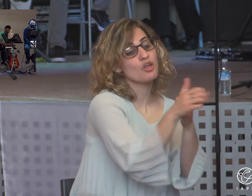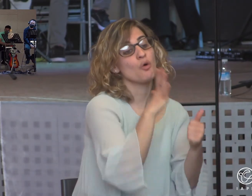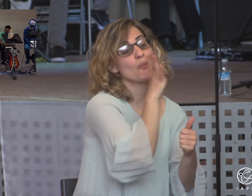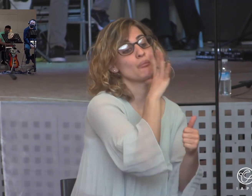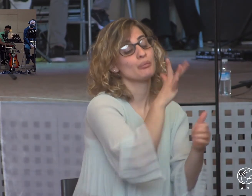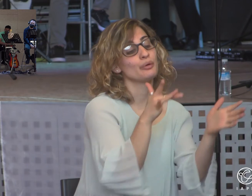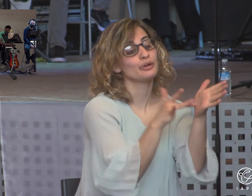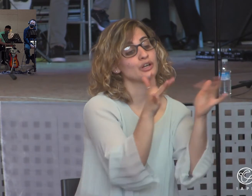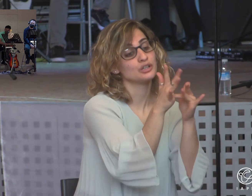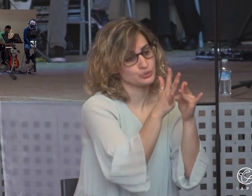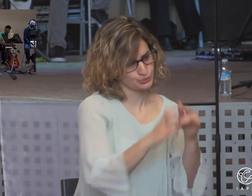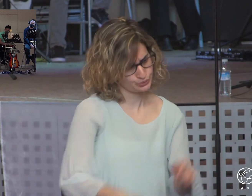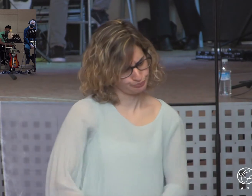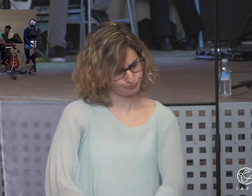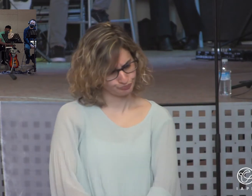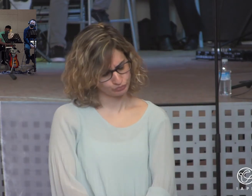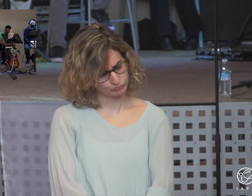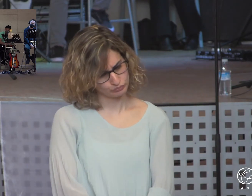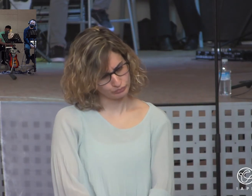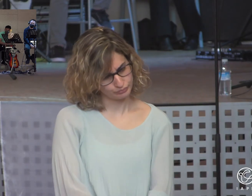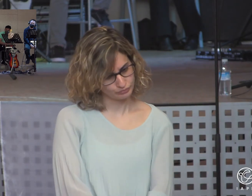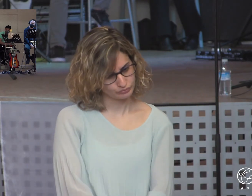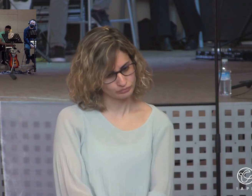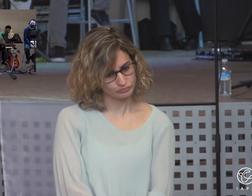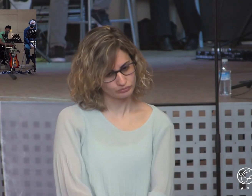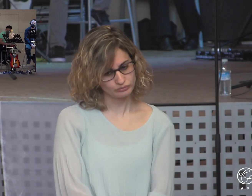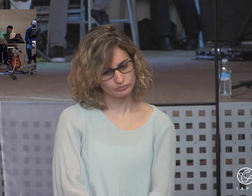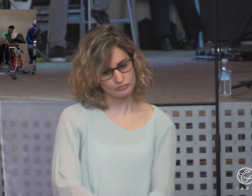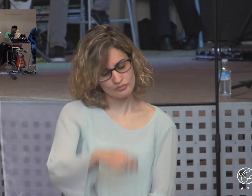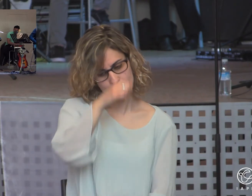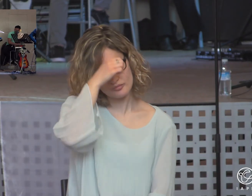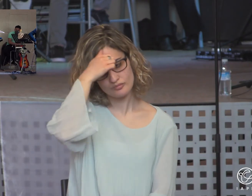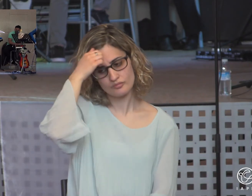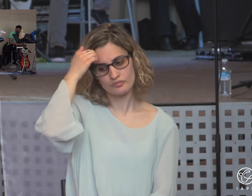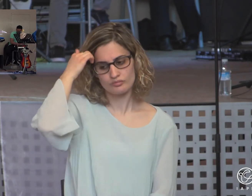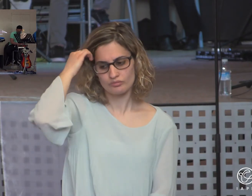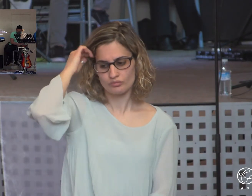en ese que llamamos Viernes Santo,